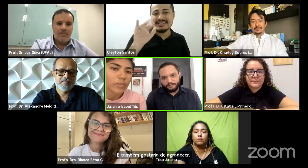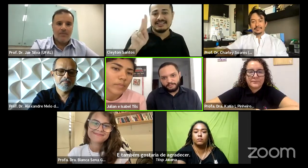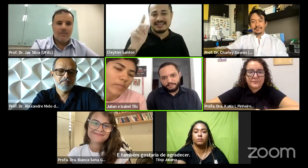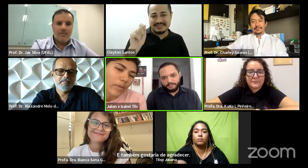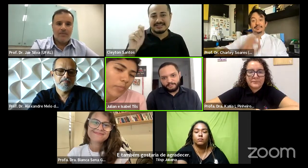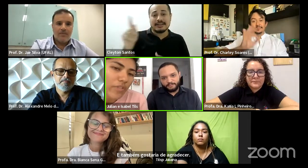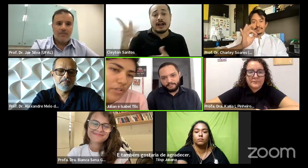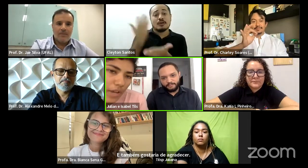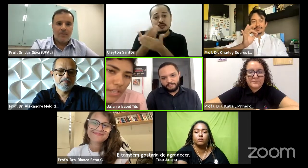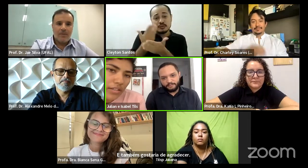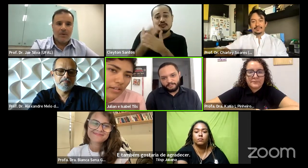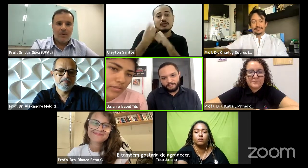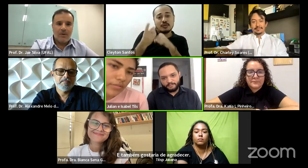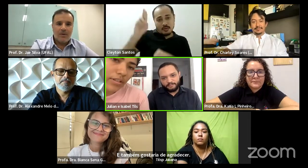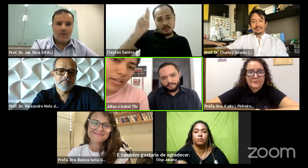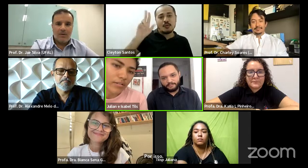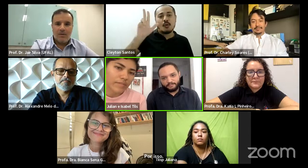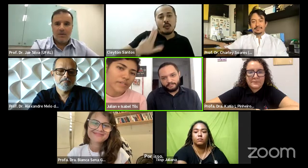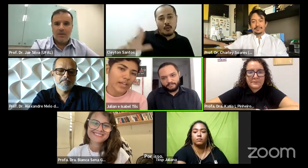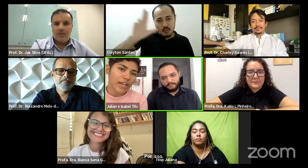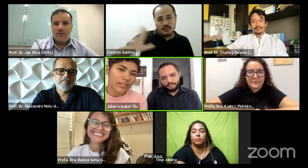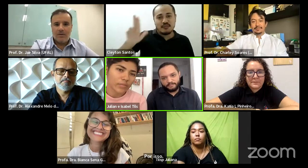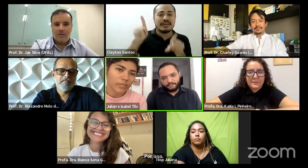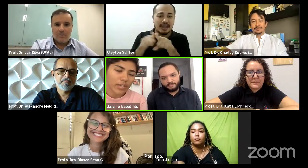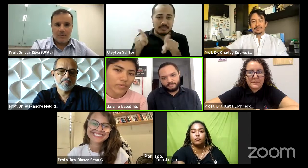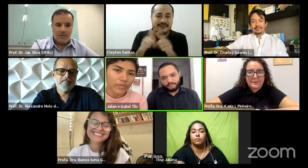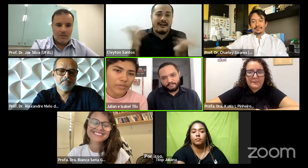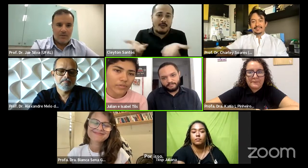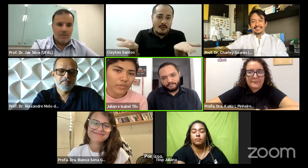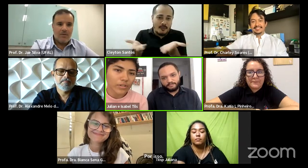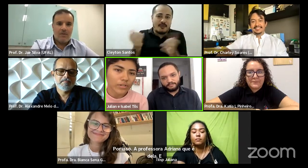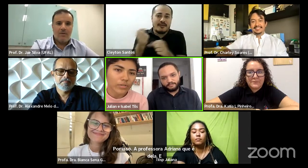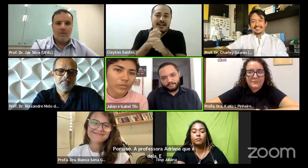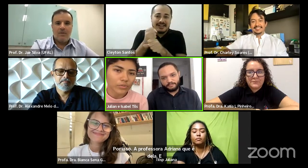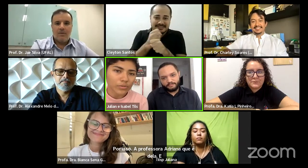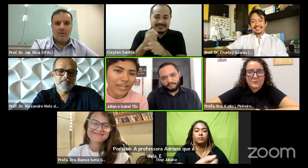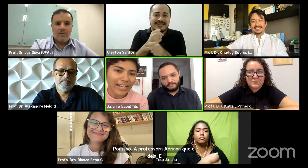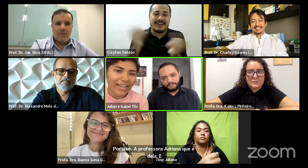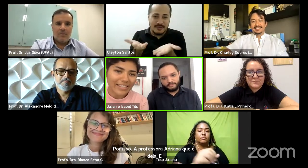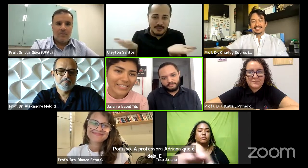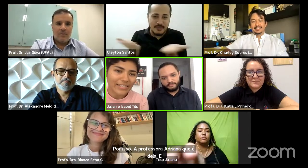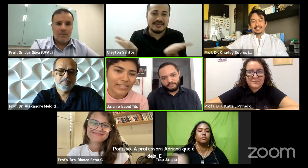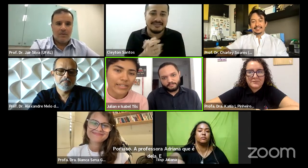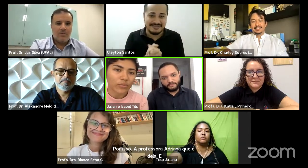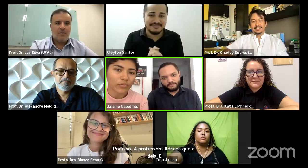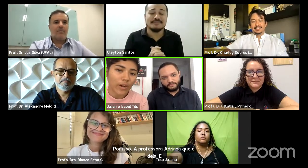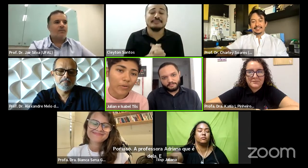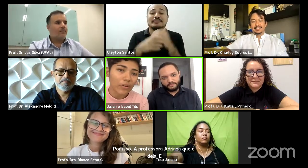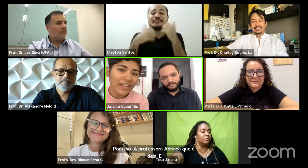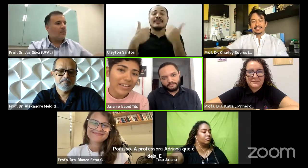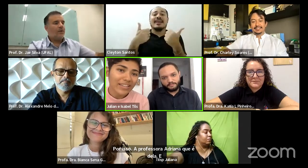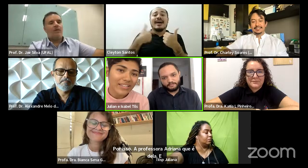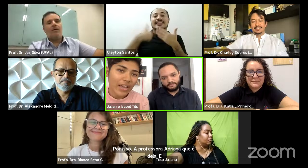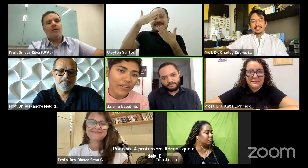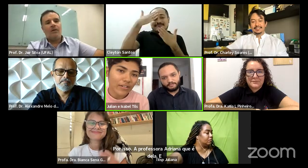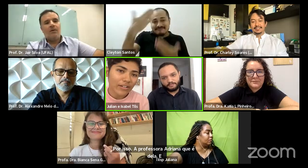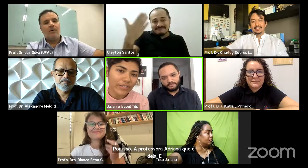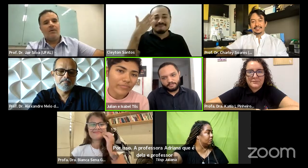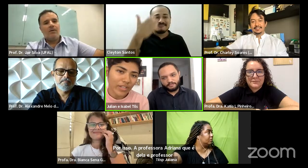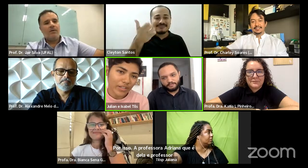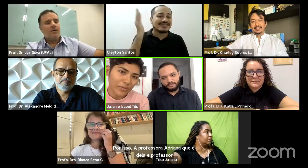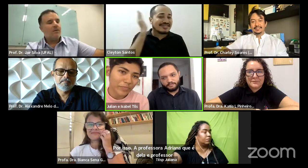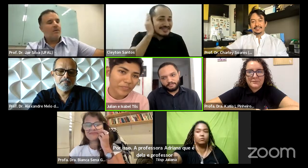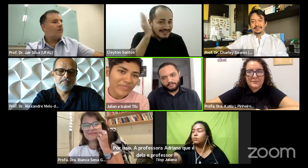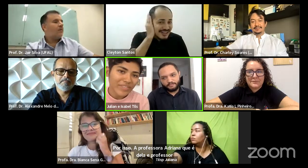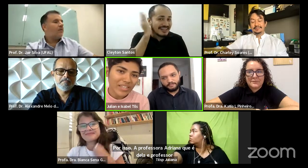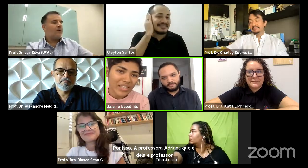Busca. a professora Adriana, que é da UFCA também, professor doutor da casa, né, da UFAL. E